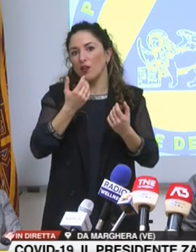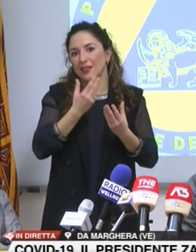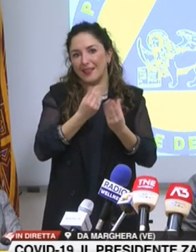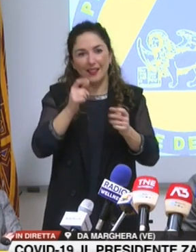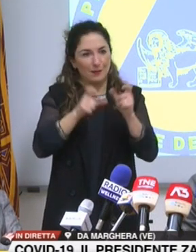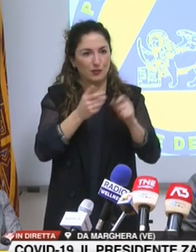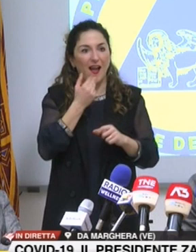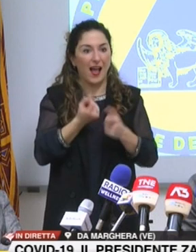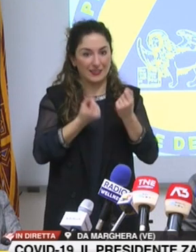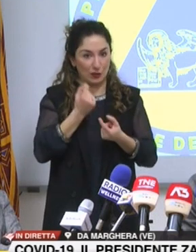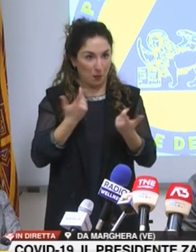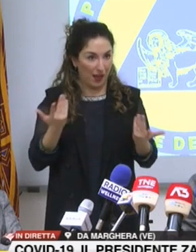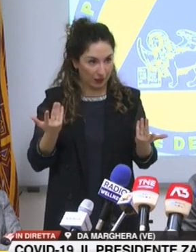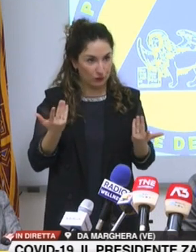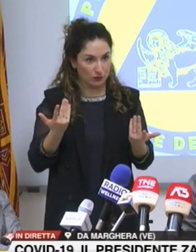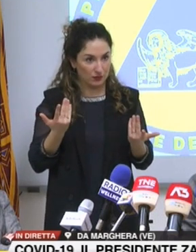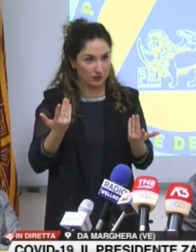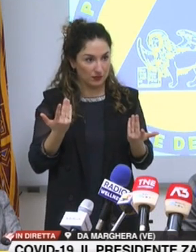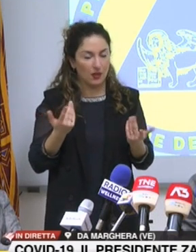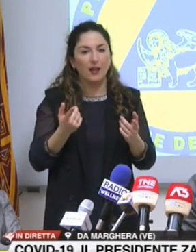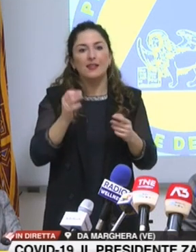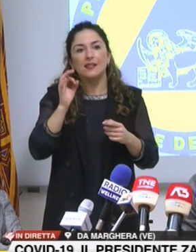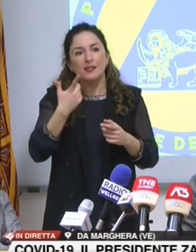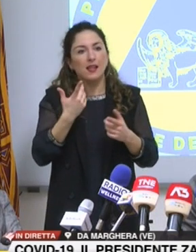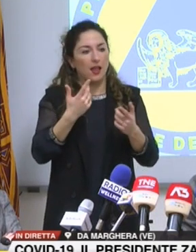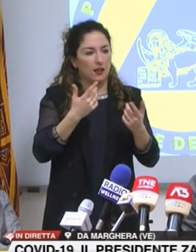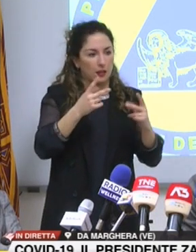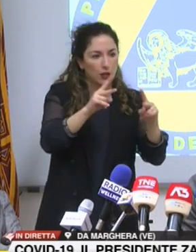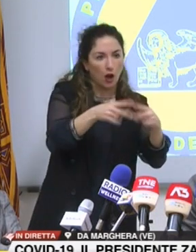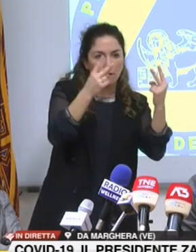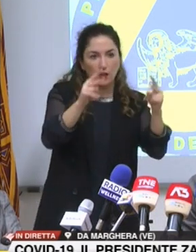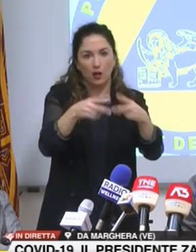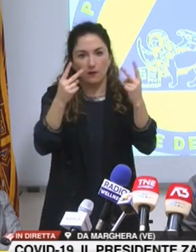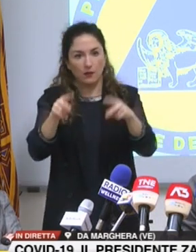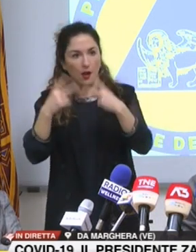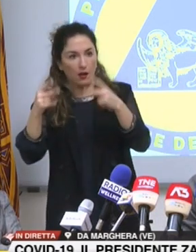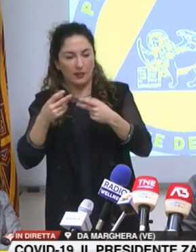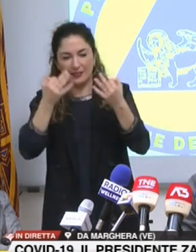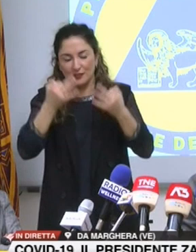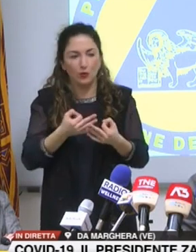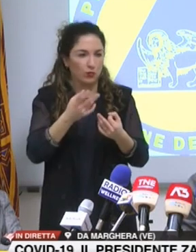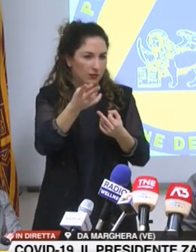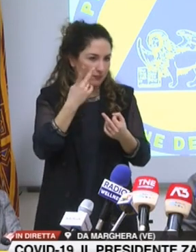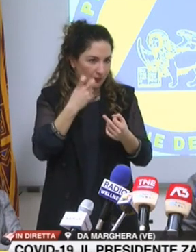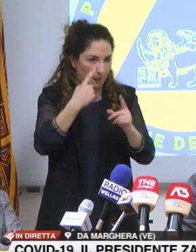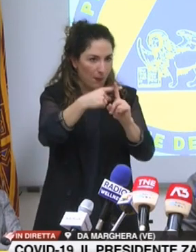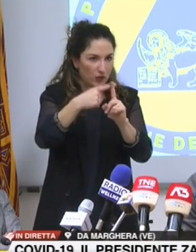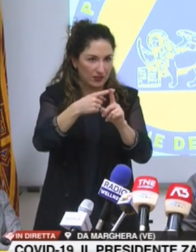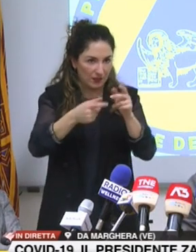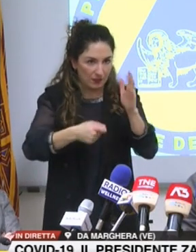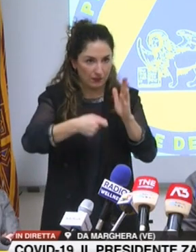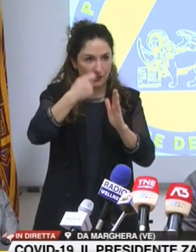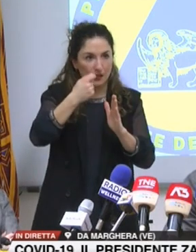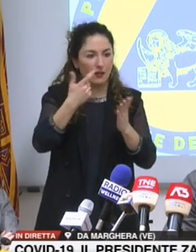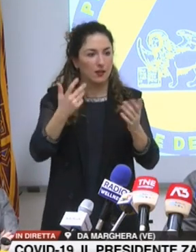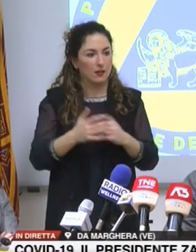Cioè, e sapete che lo screening è come la rete da pesca, cioè più la maglia la stringi più tiri su pesce. Inutile stare qui a discutere che con